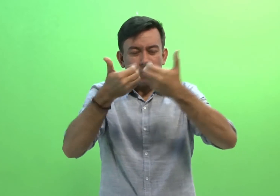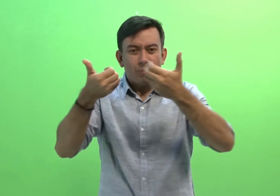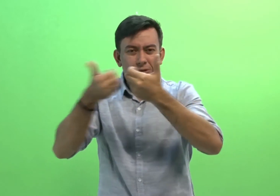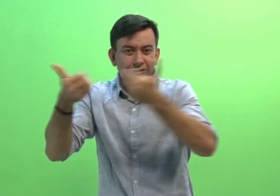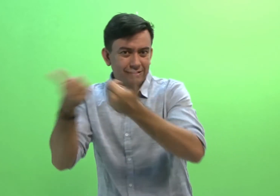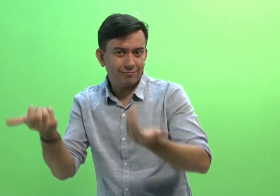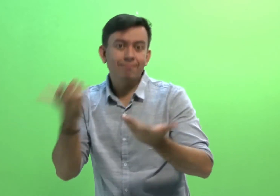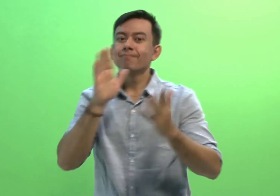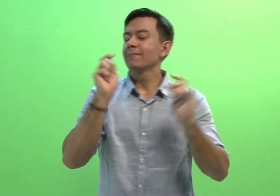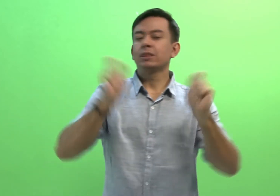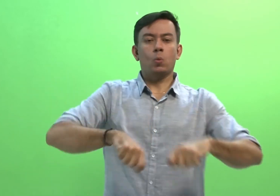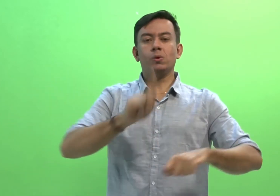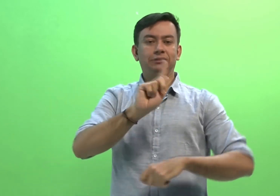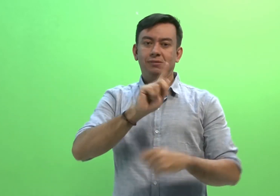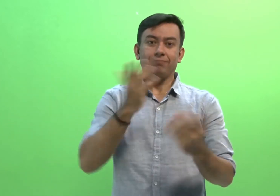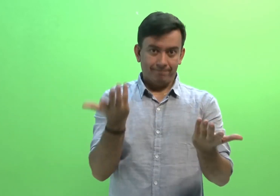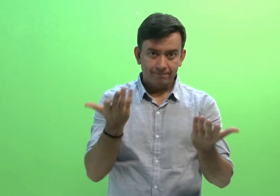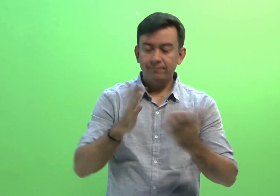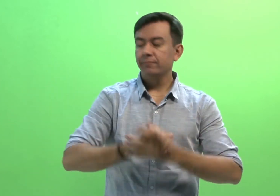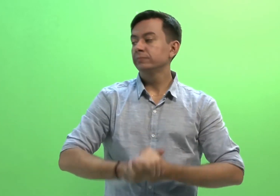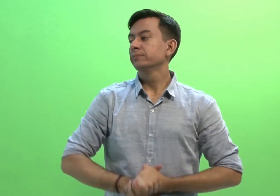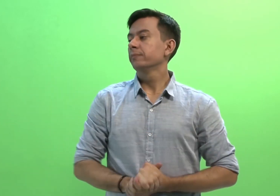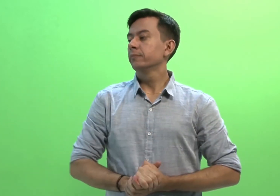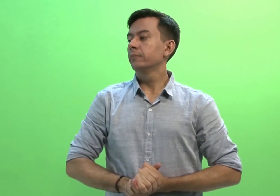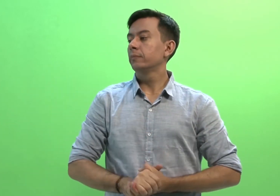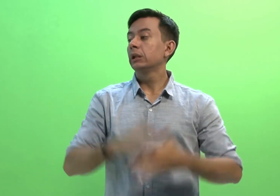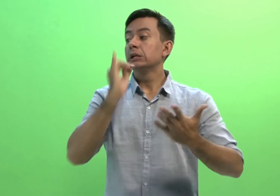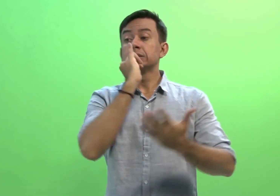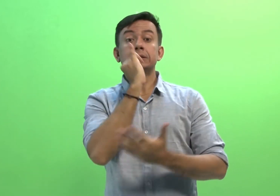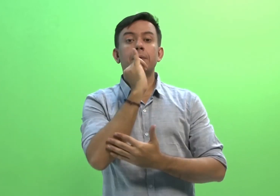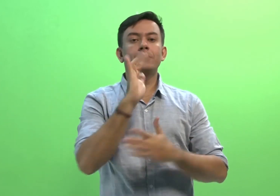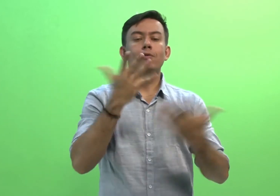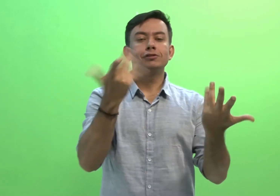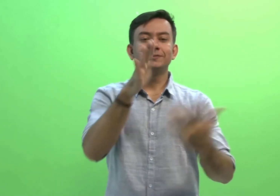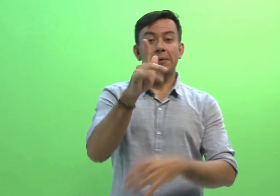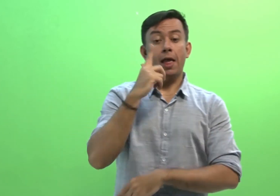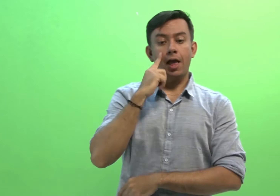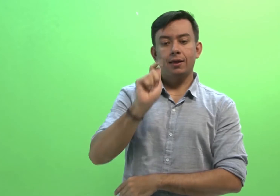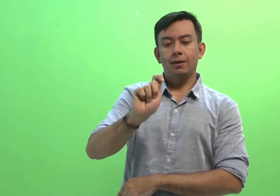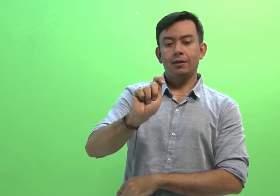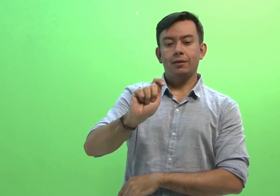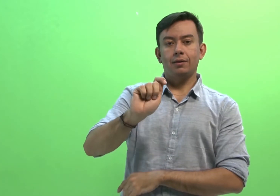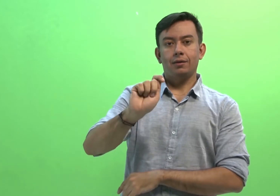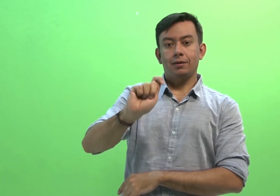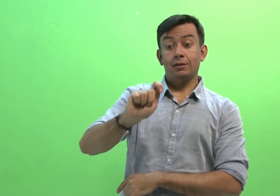É como se fosse termos soltos, então não combina. Um outro exemplo, olha.